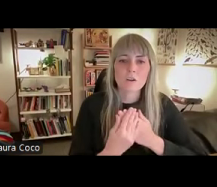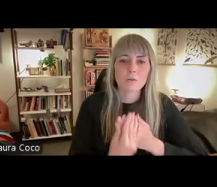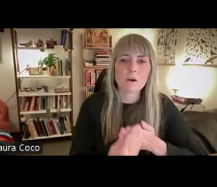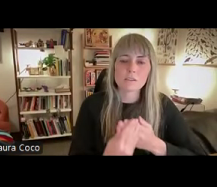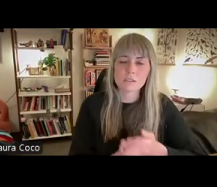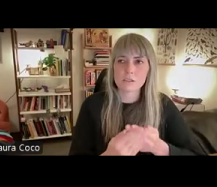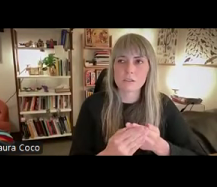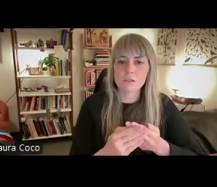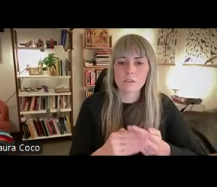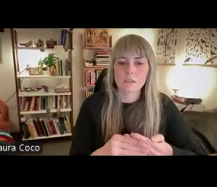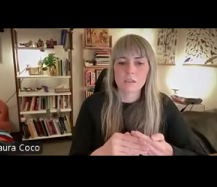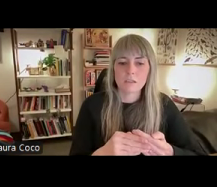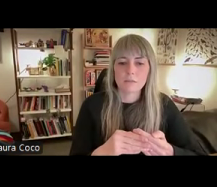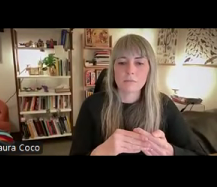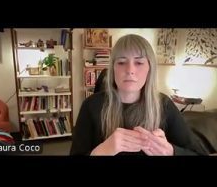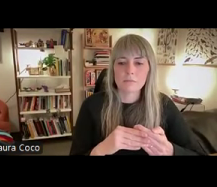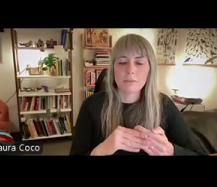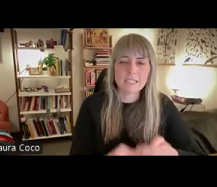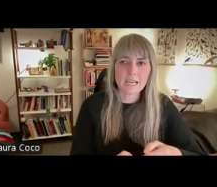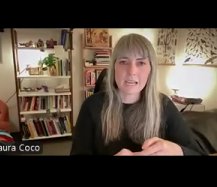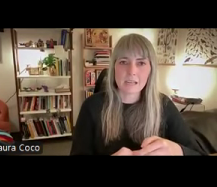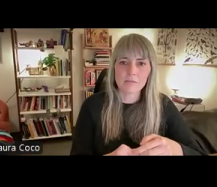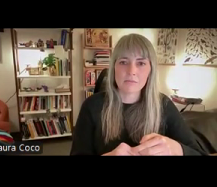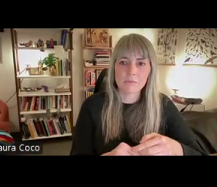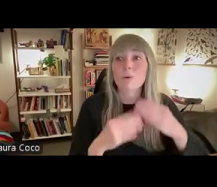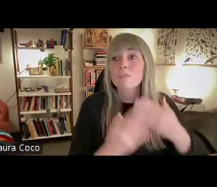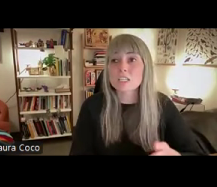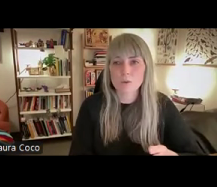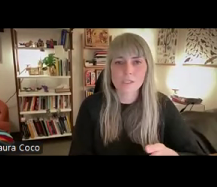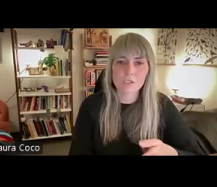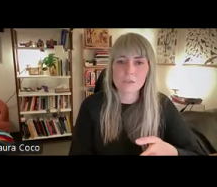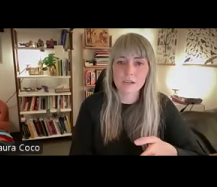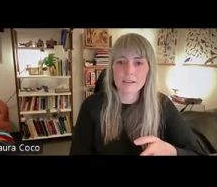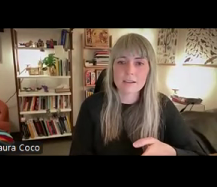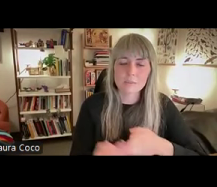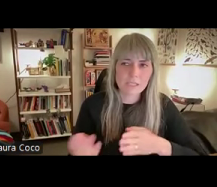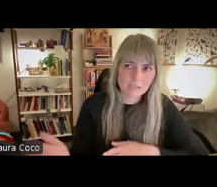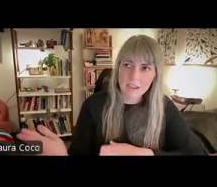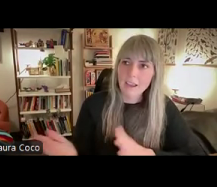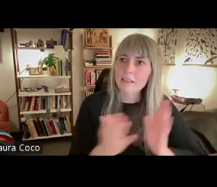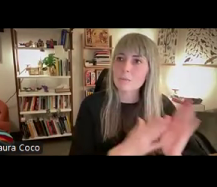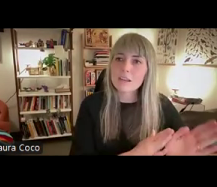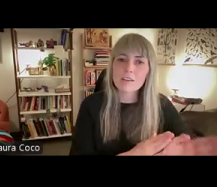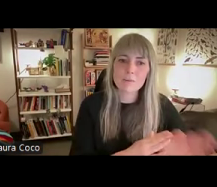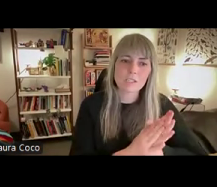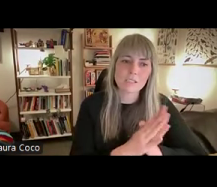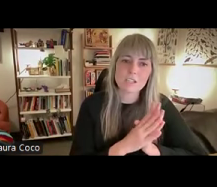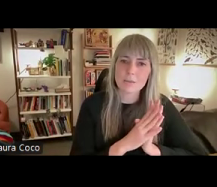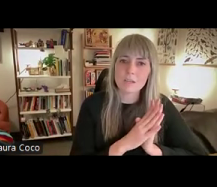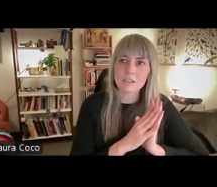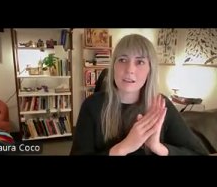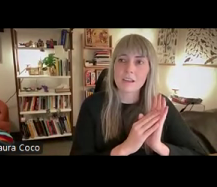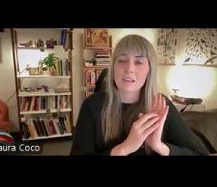un medio feliz para poder mantener la seguridad mientras que a la misma vez poder mantener o prevenir esta